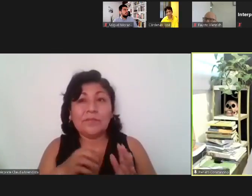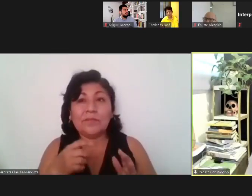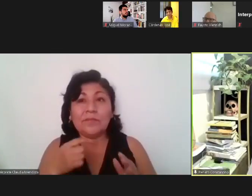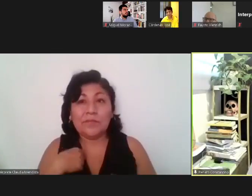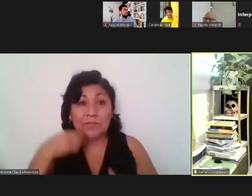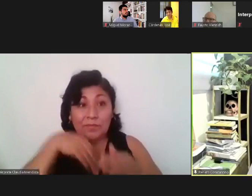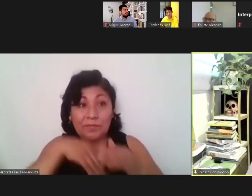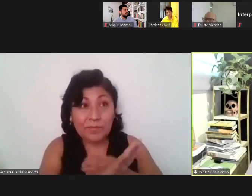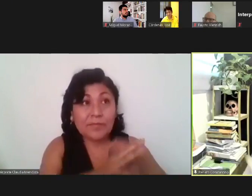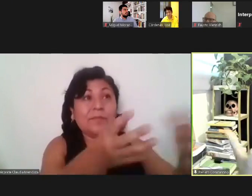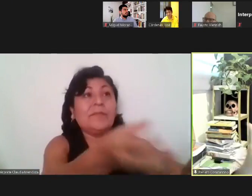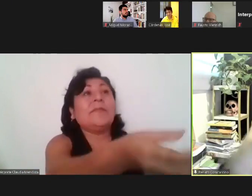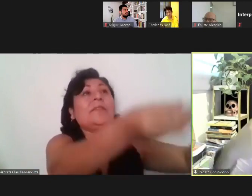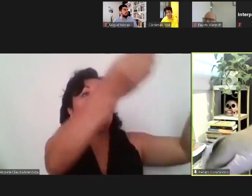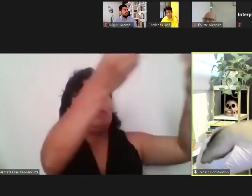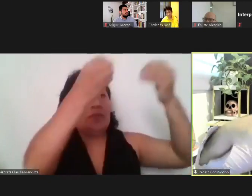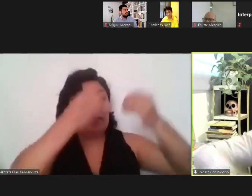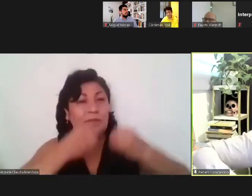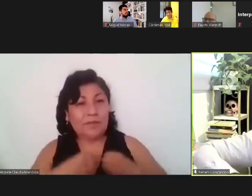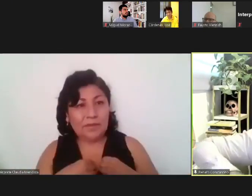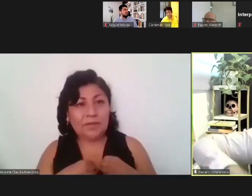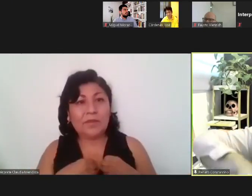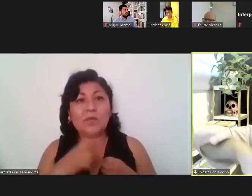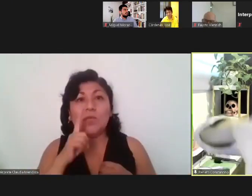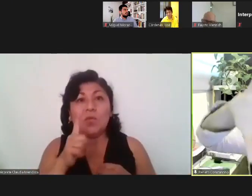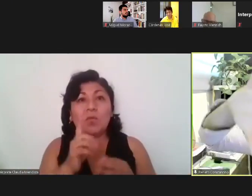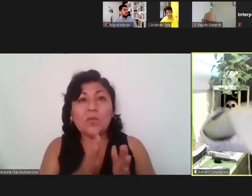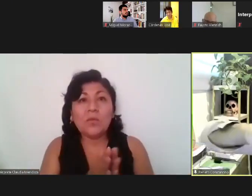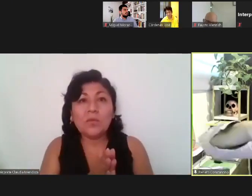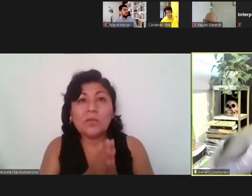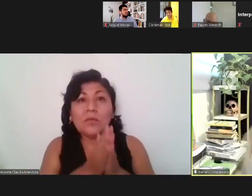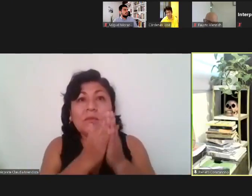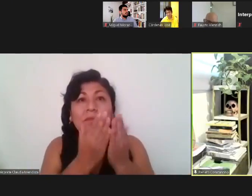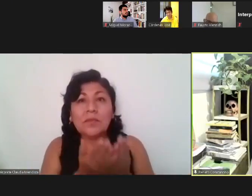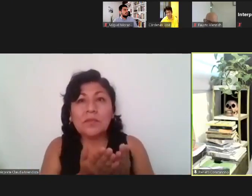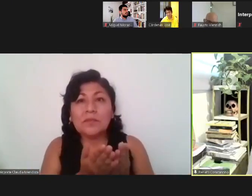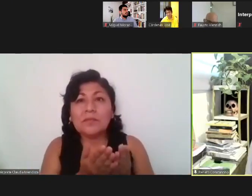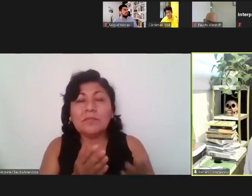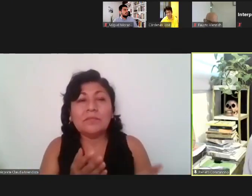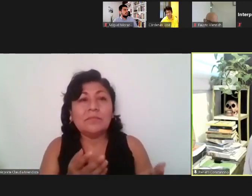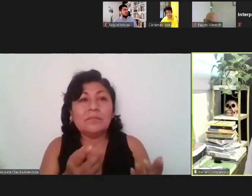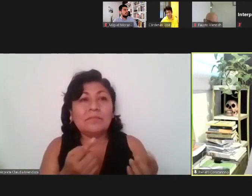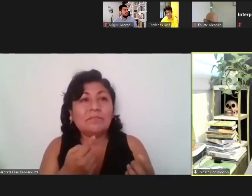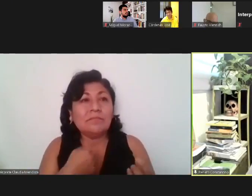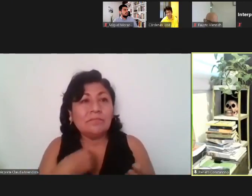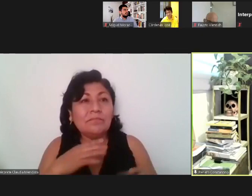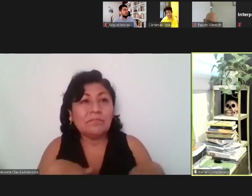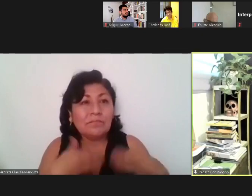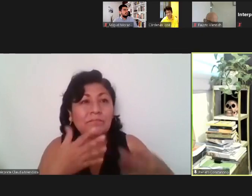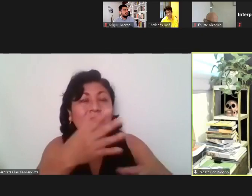me otorgue un ejemplar digital de tal manera que yo pueda acceder a él. Entonces, ahí las bibliotecas